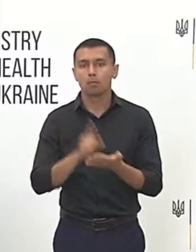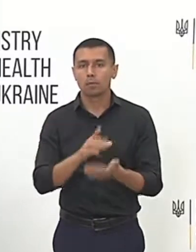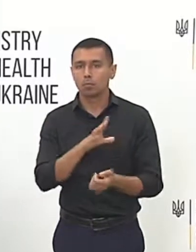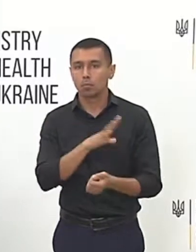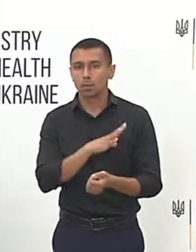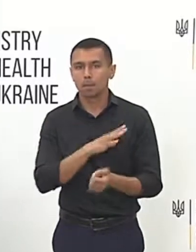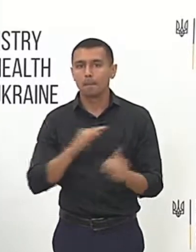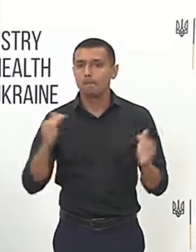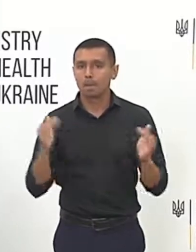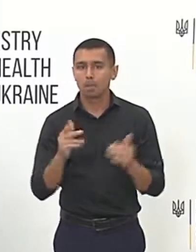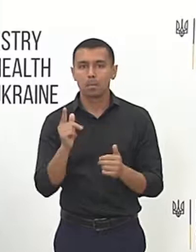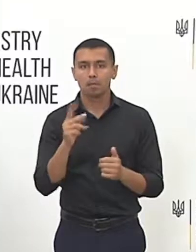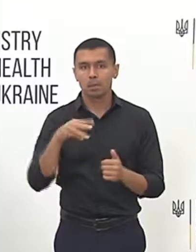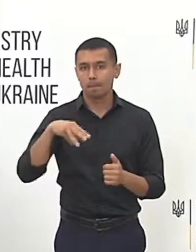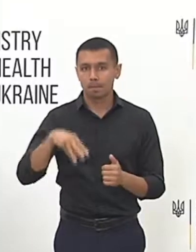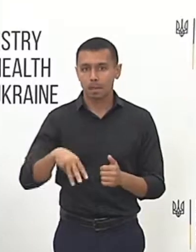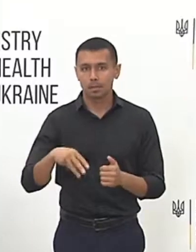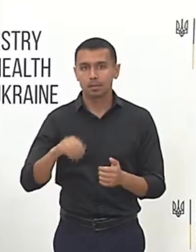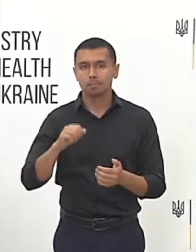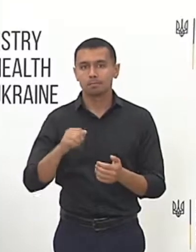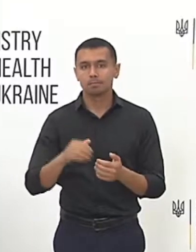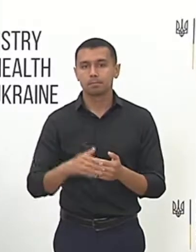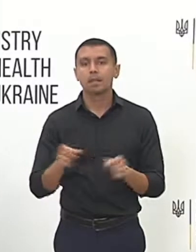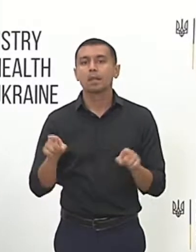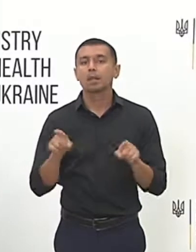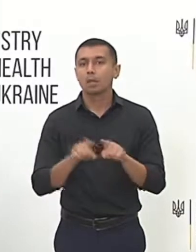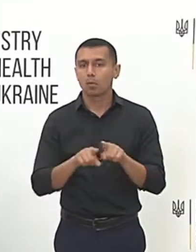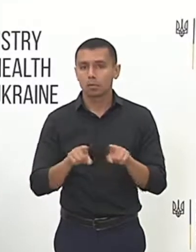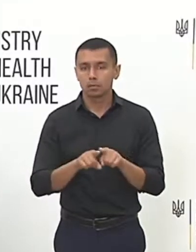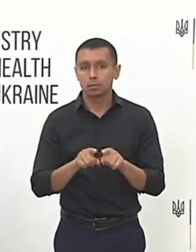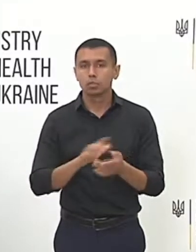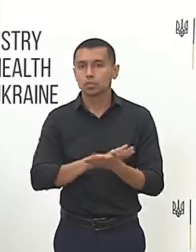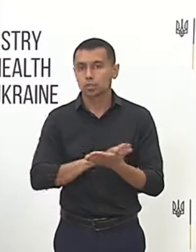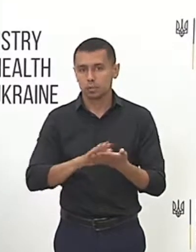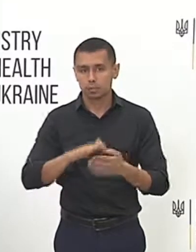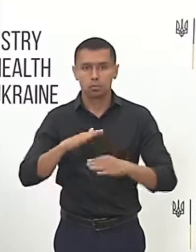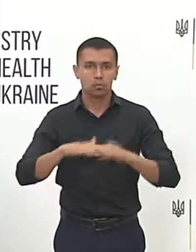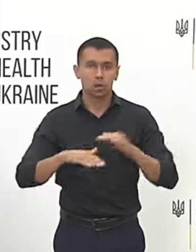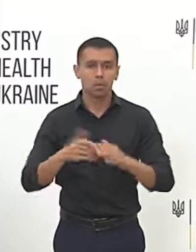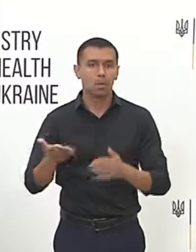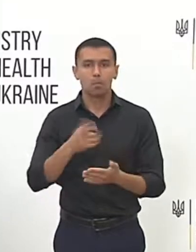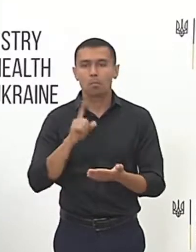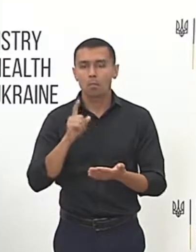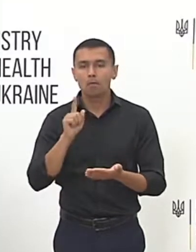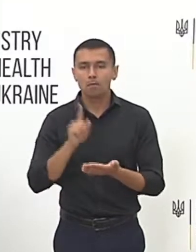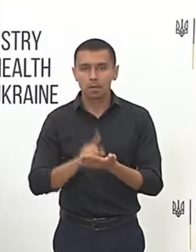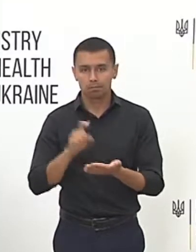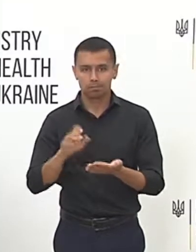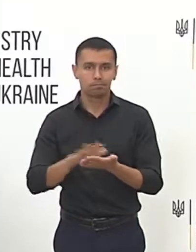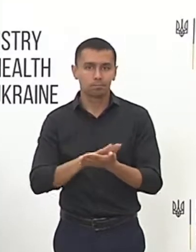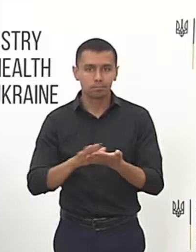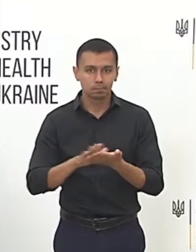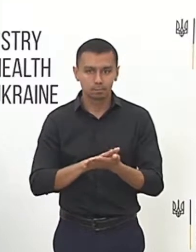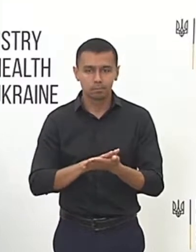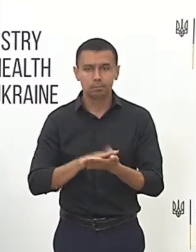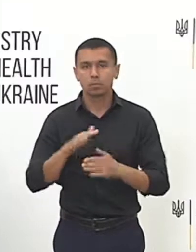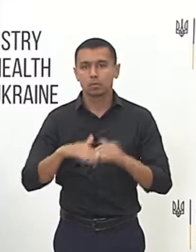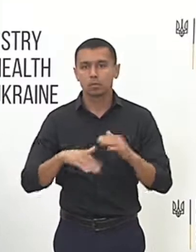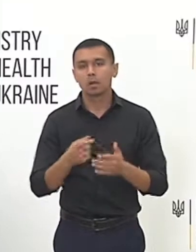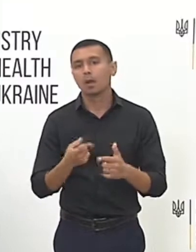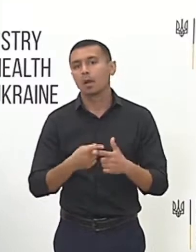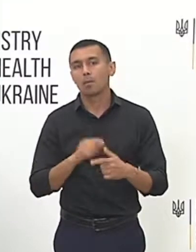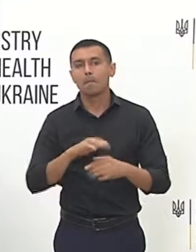бути мінімум 1,5 метра від людини, і також чисті руки. Ми повинні обробляти руки антисептиками